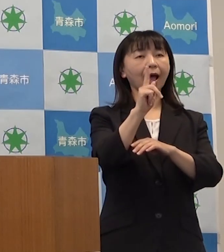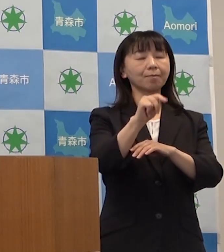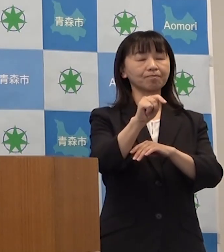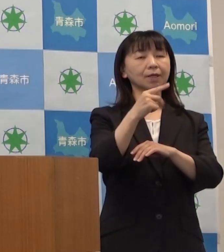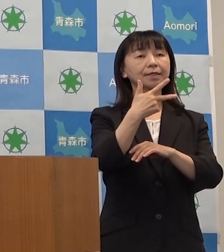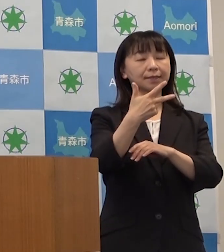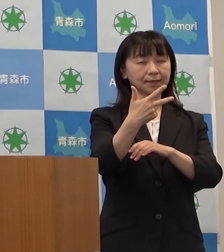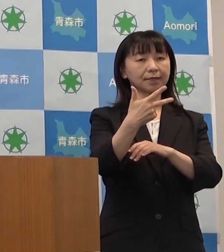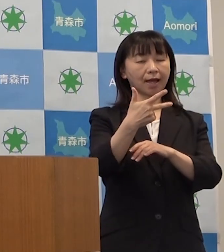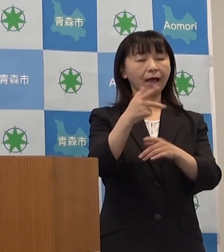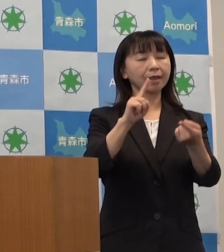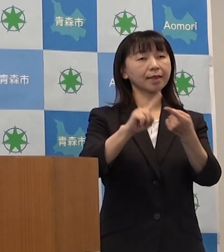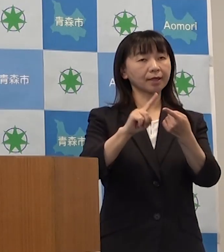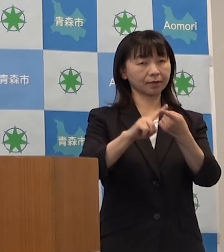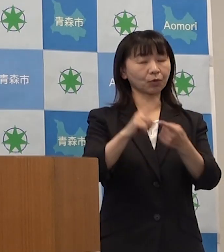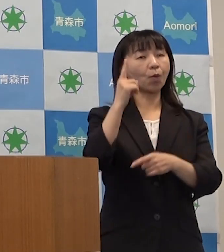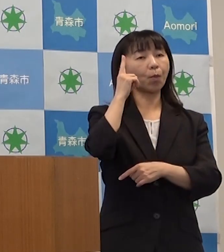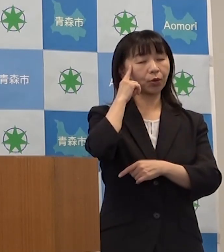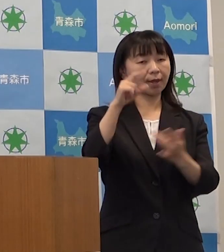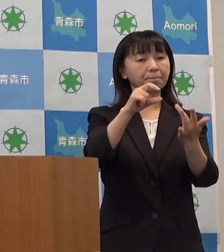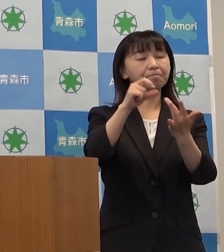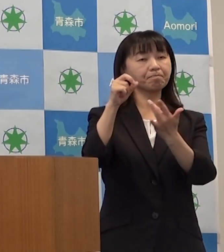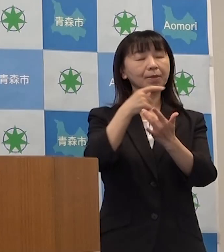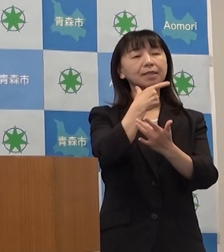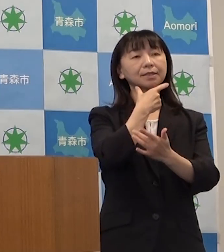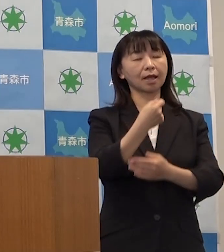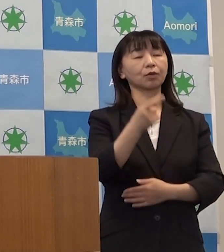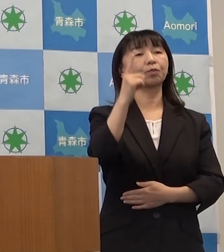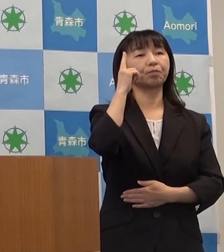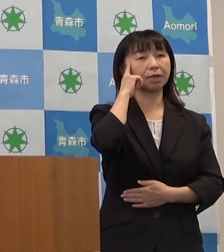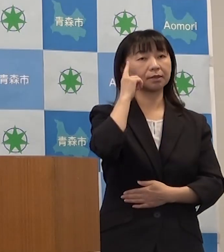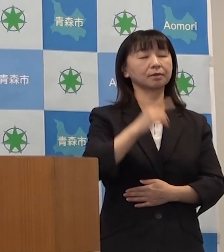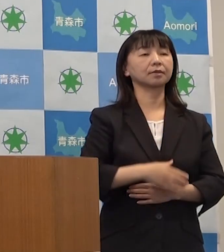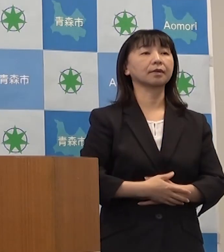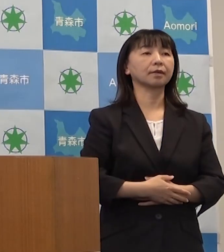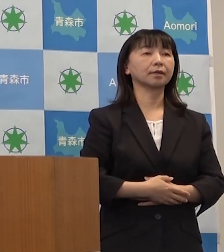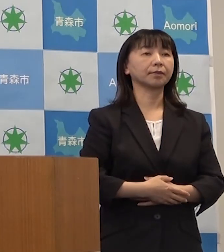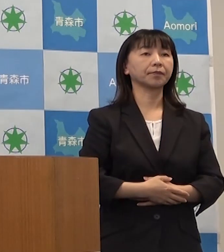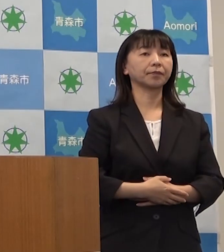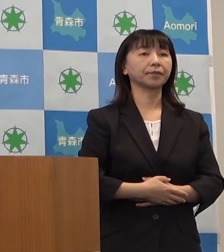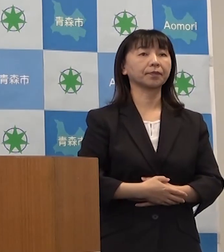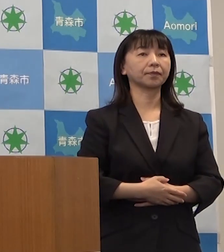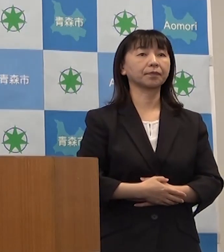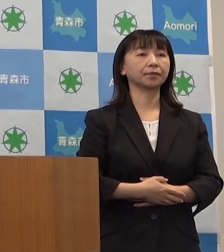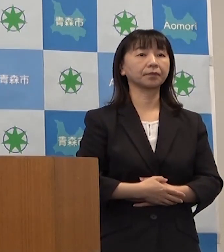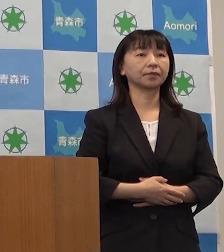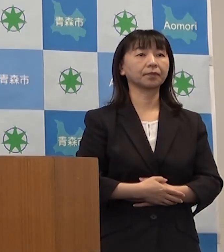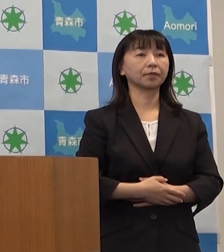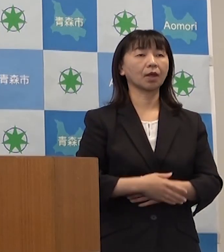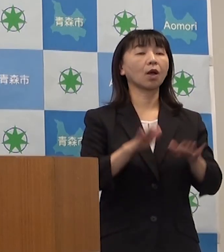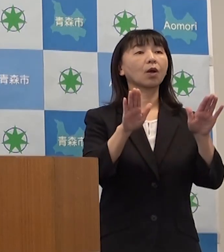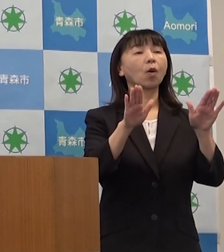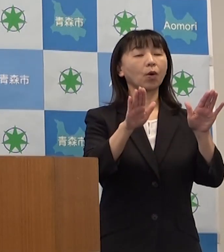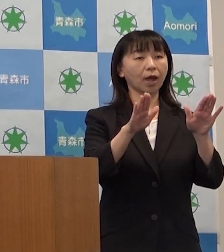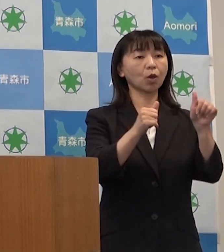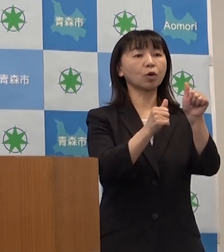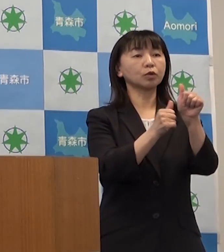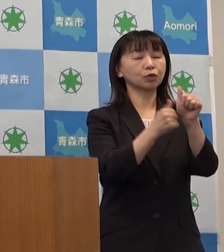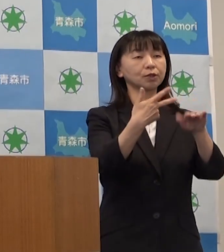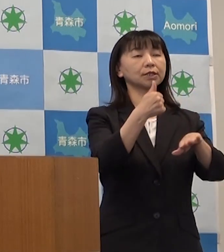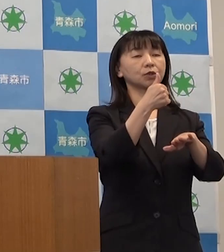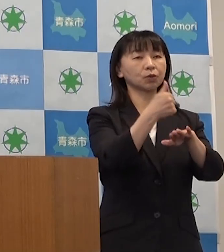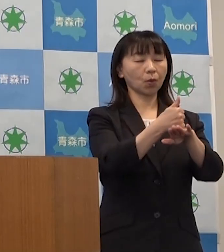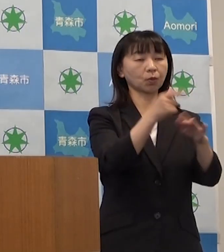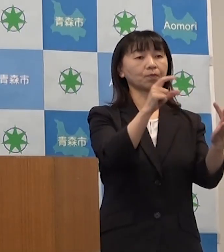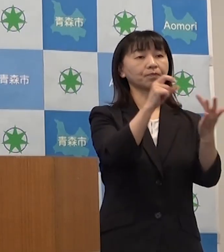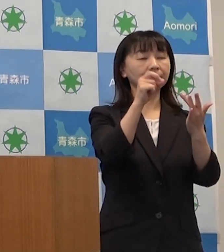ので、そのように選任をしたいと思っております。なおこの度の副市長の選任につき